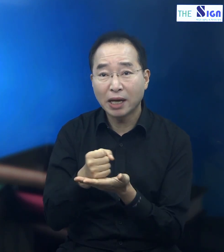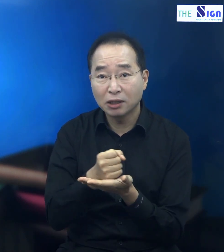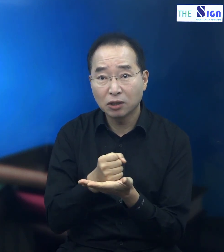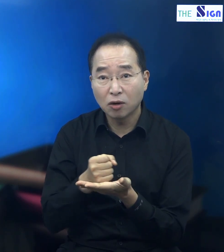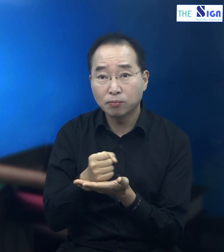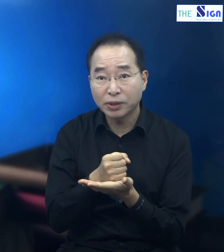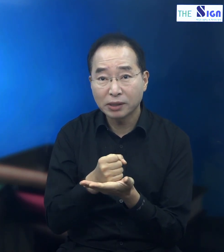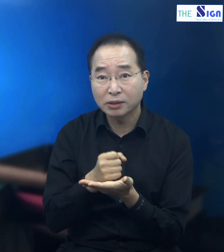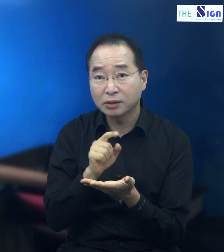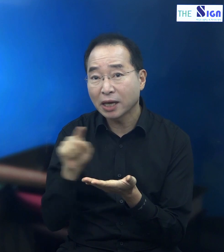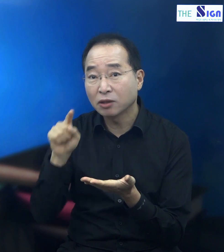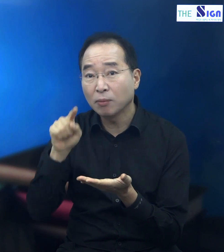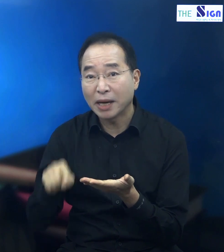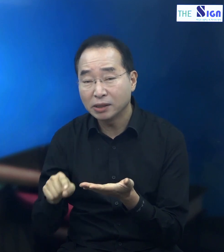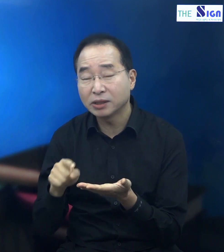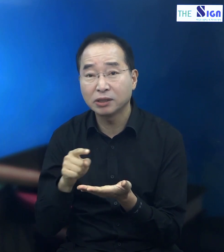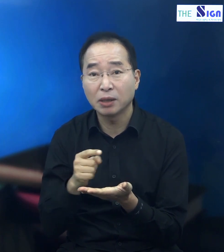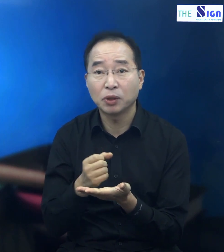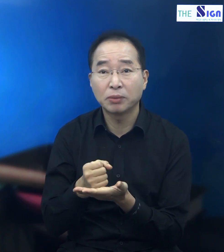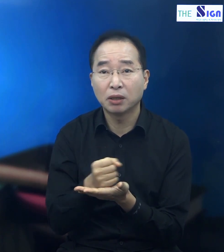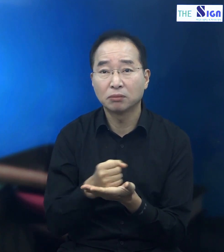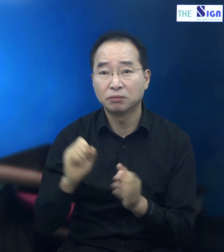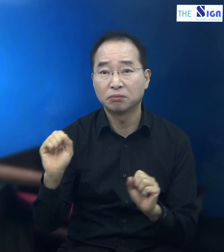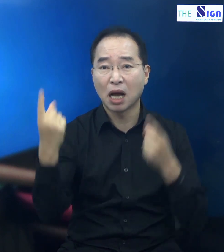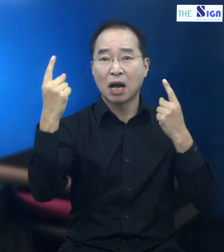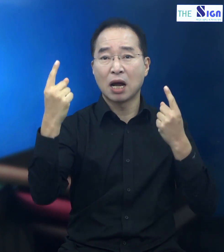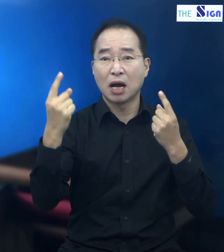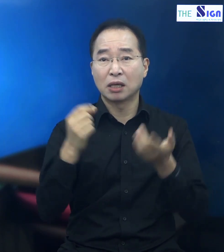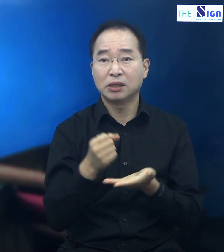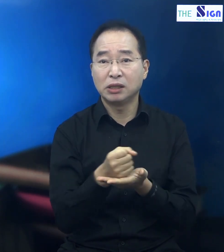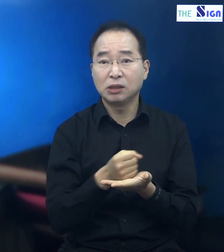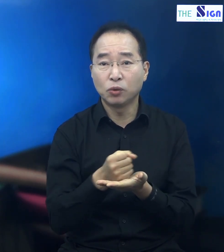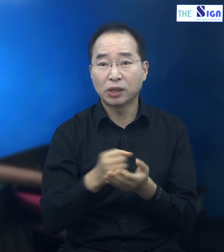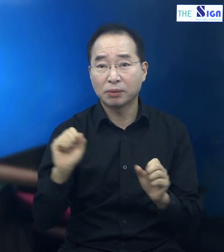운이라는 거 플러스 다른 걸 많이 쓰는 게 뭐냐면 이 동작입니다.